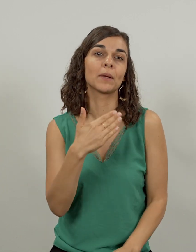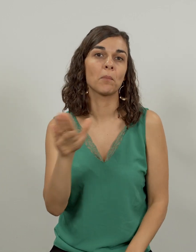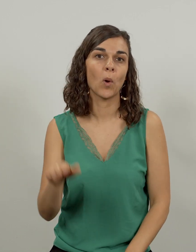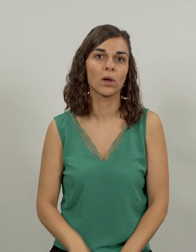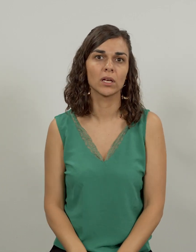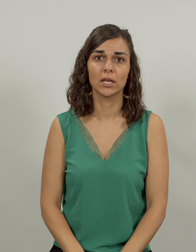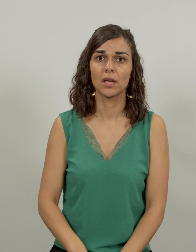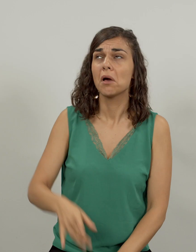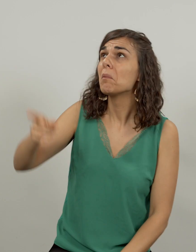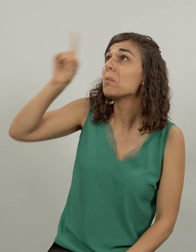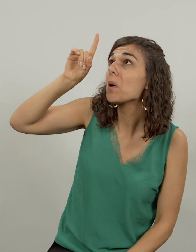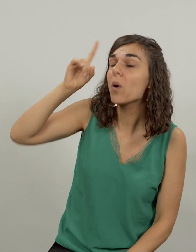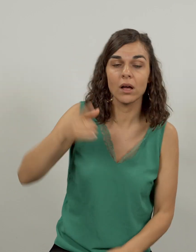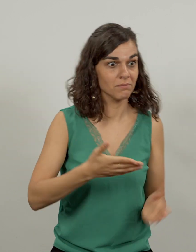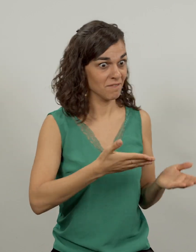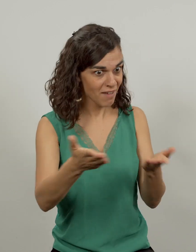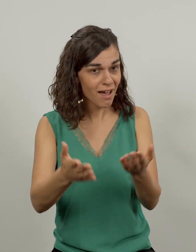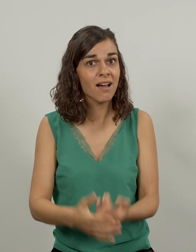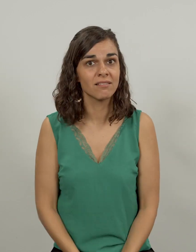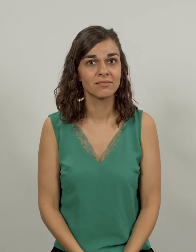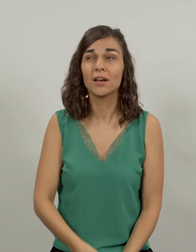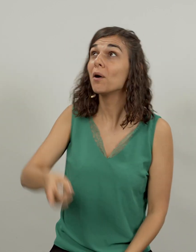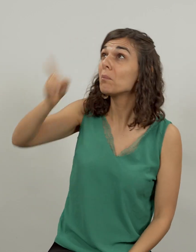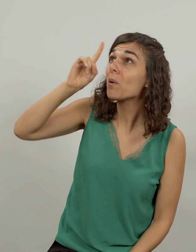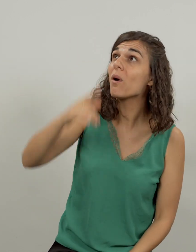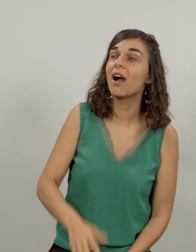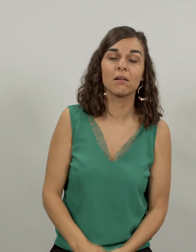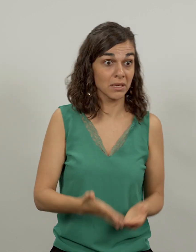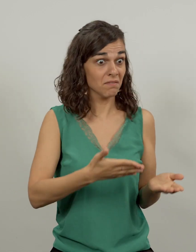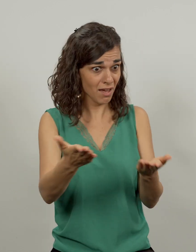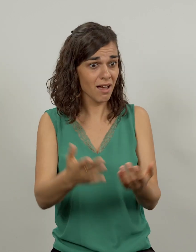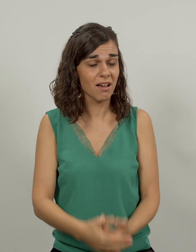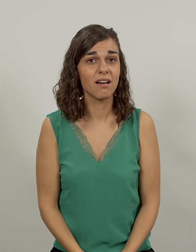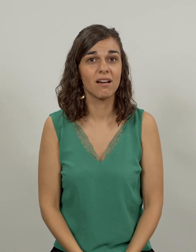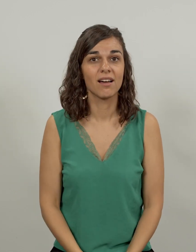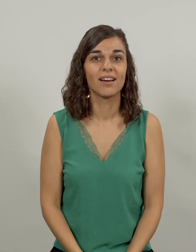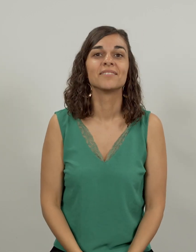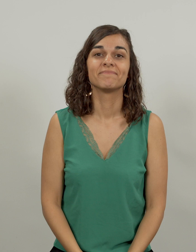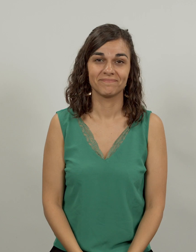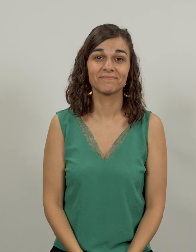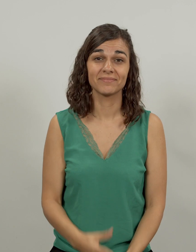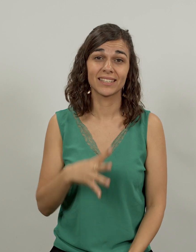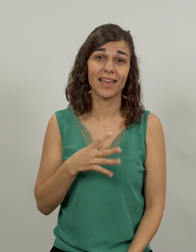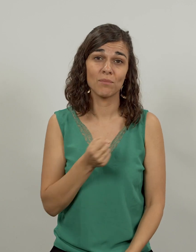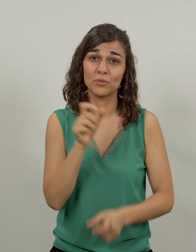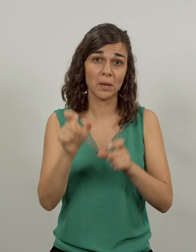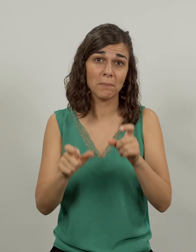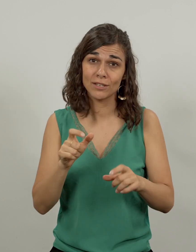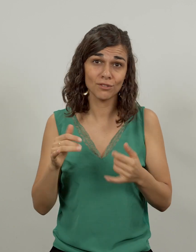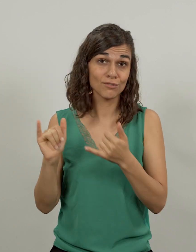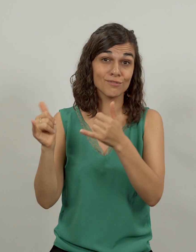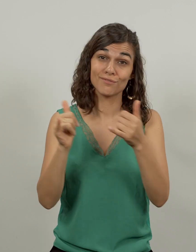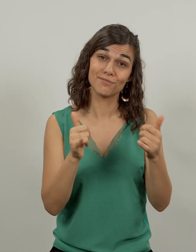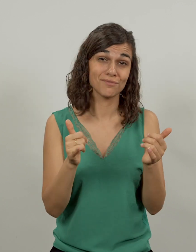si il jouait au ping-pong. Pourquoi? Va. Pourquoi?